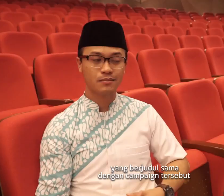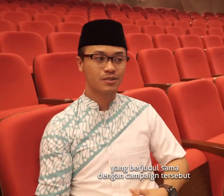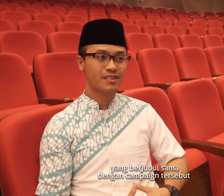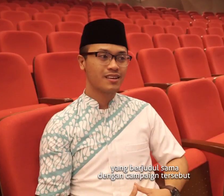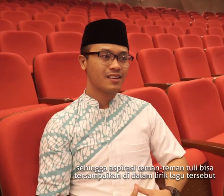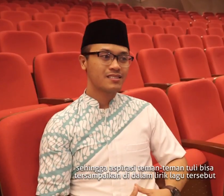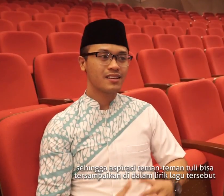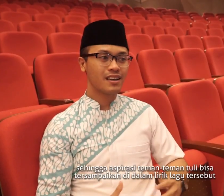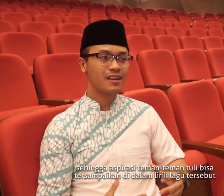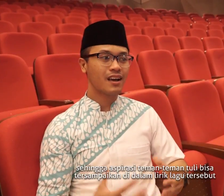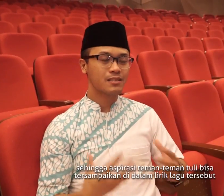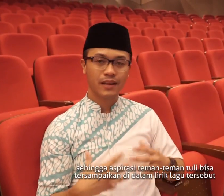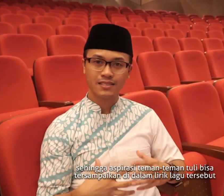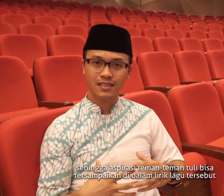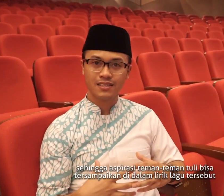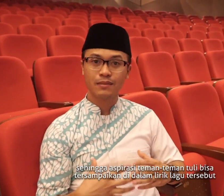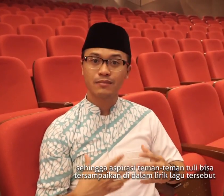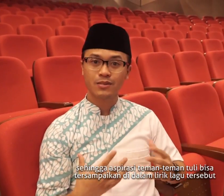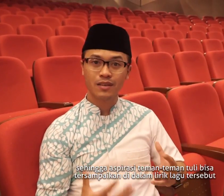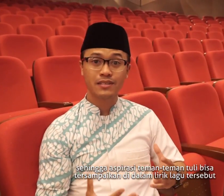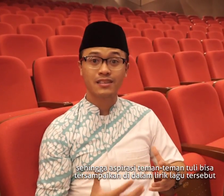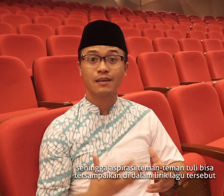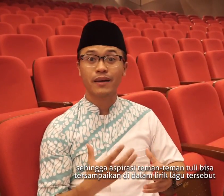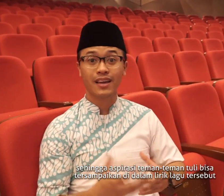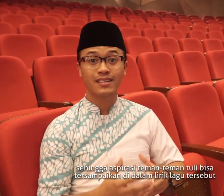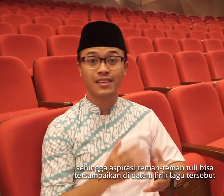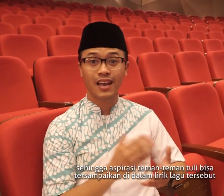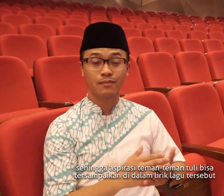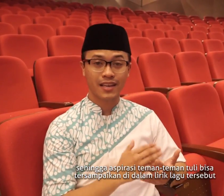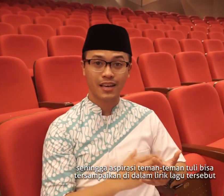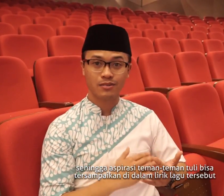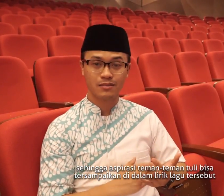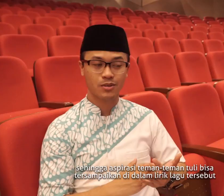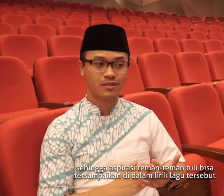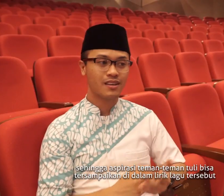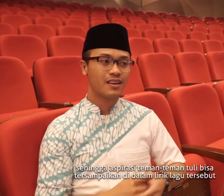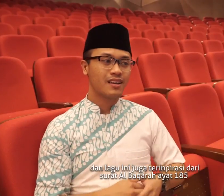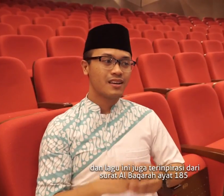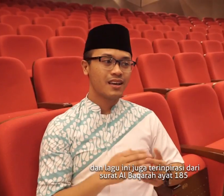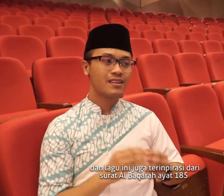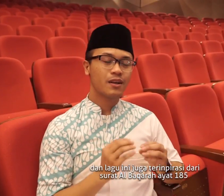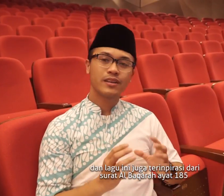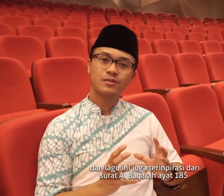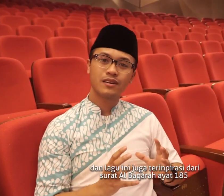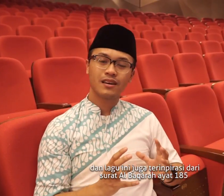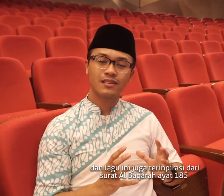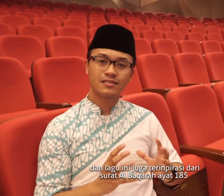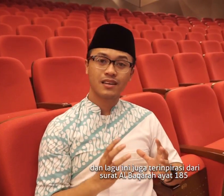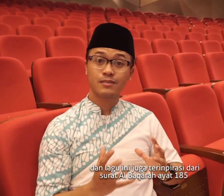tersebut, sehingga aspirasi teman-teman tuli bisa tersampaikan di dalam lirik lagu tersebut. Dan lagu ini juga